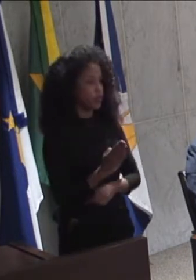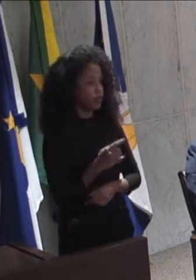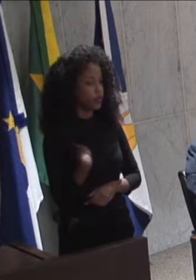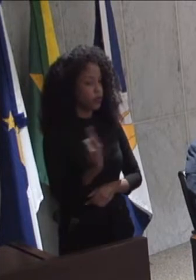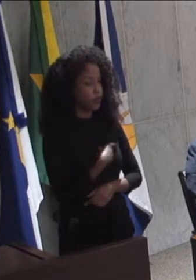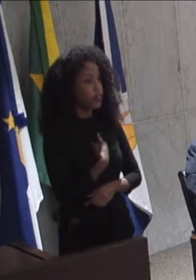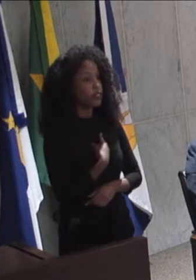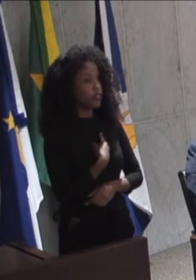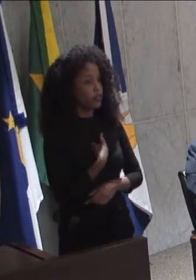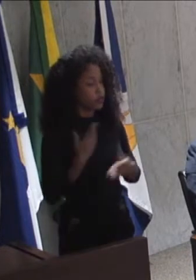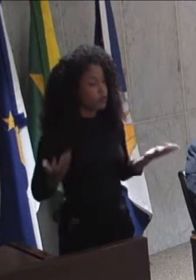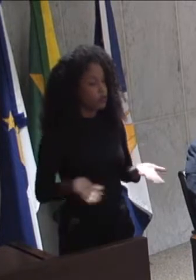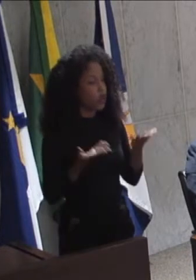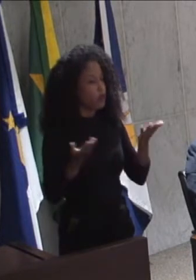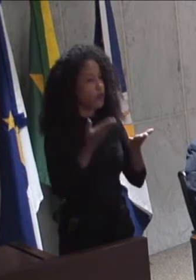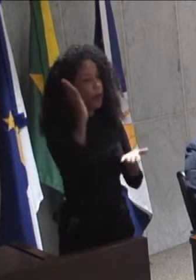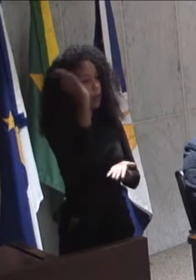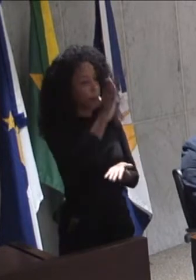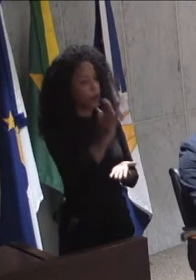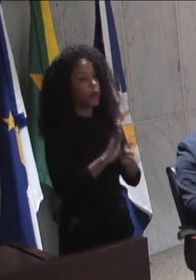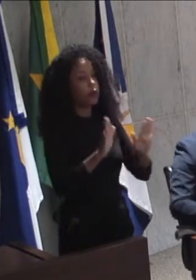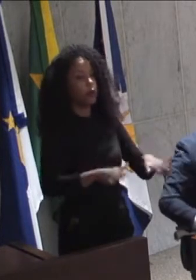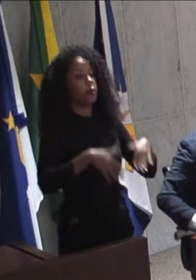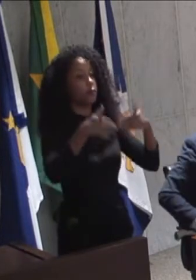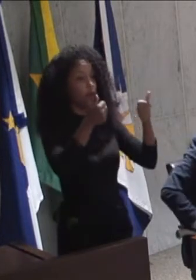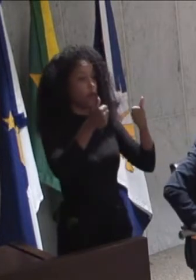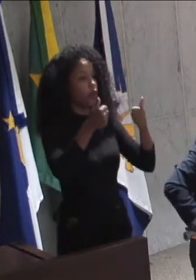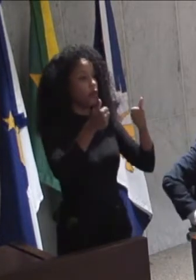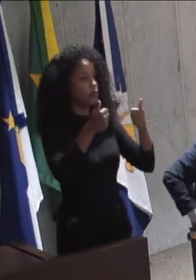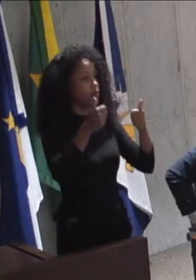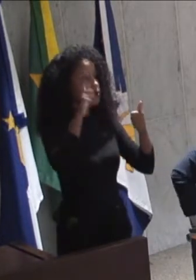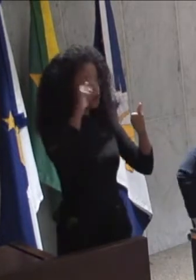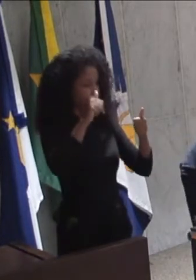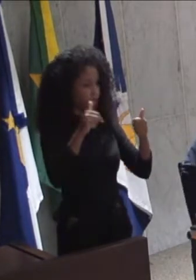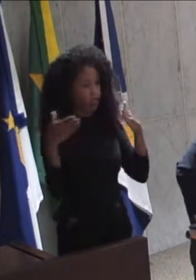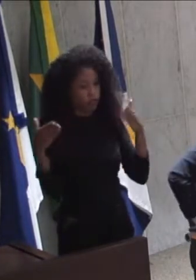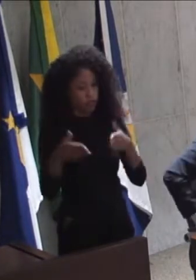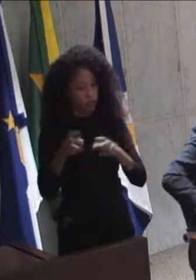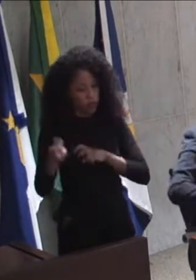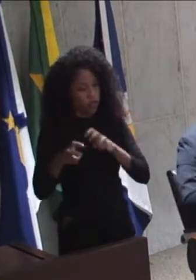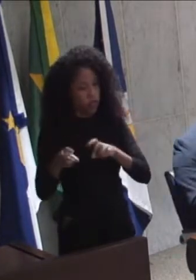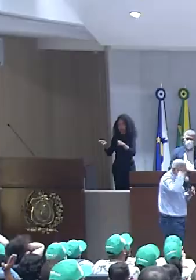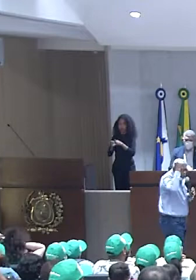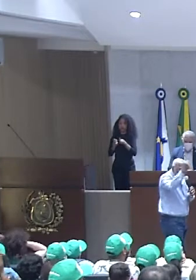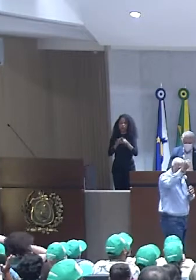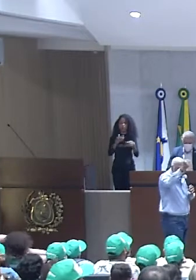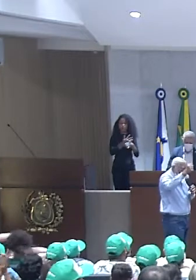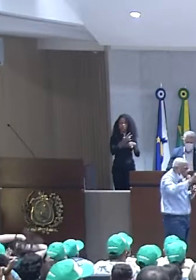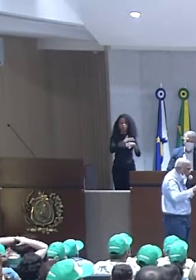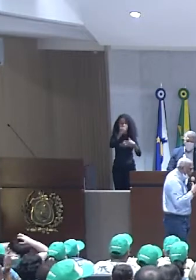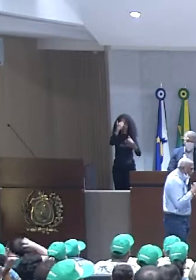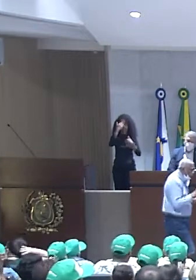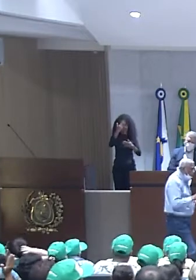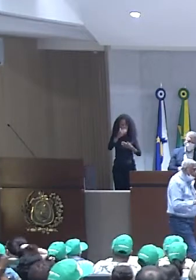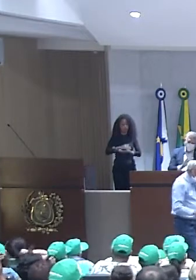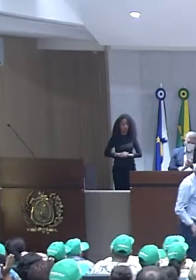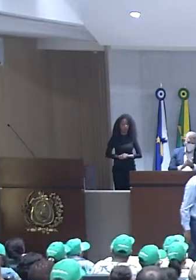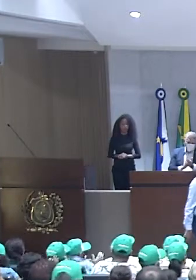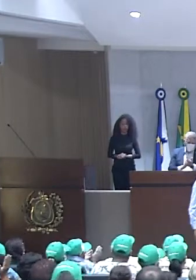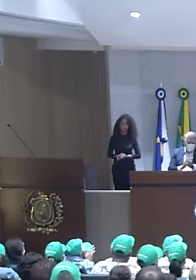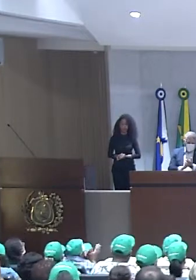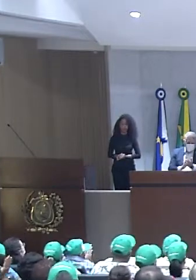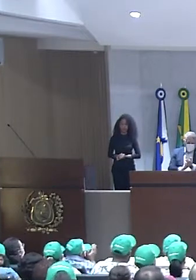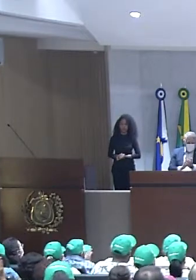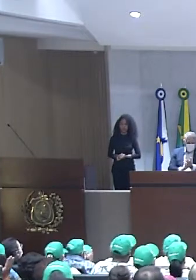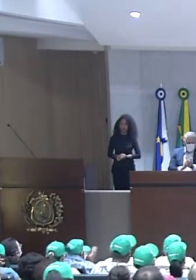mudar para que o Brasil seja melhor, não só por causa da cidade, mas também da cidade. Muito obrigado. É isso, companheiro. Obrigado, Carlão.